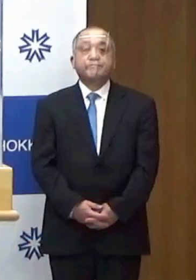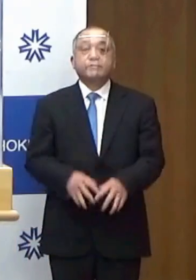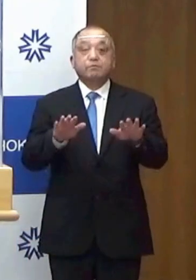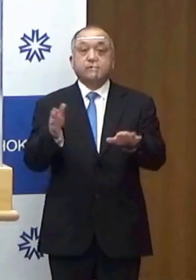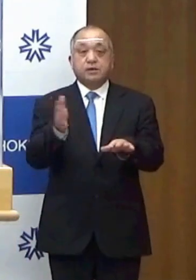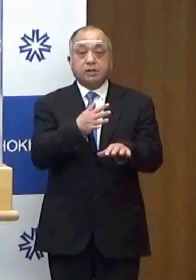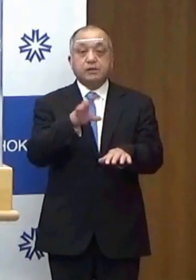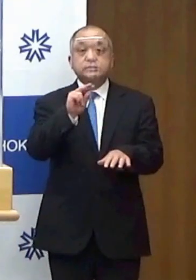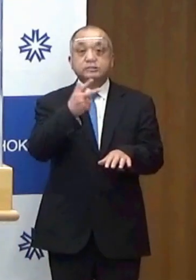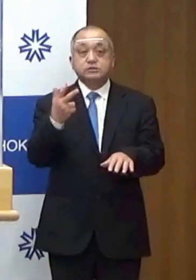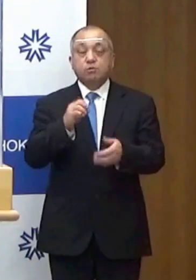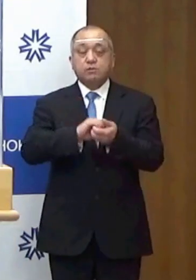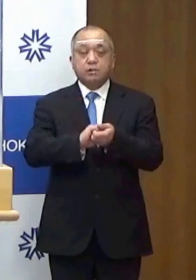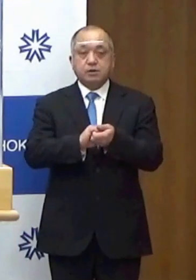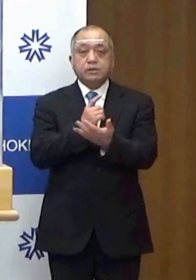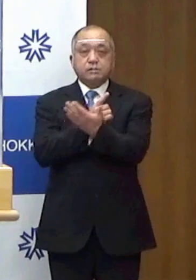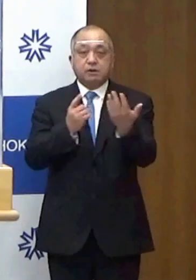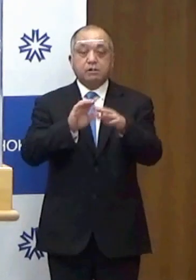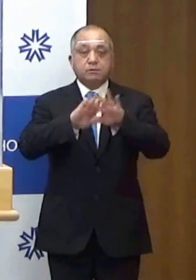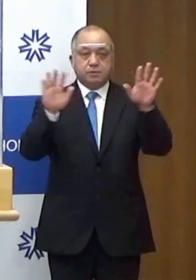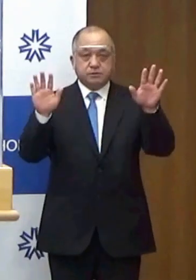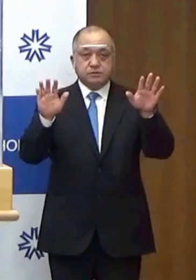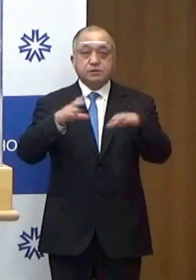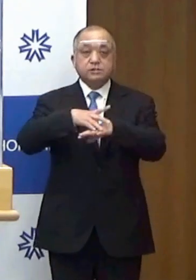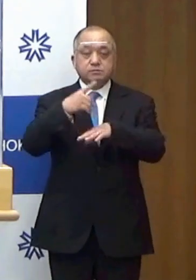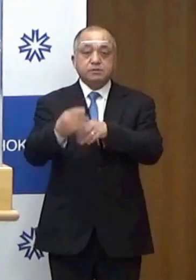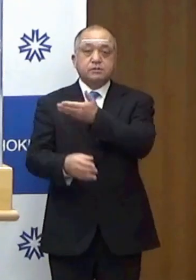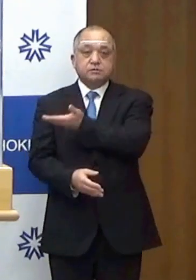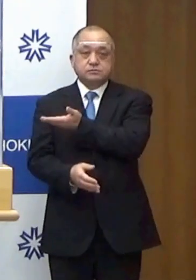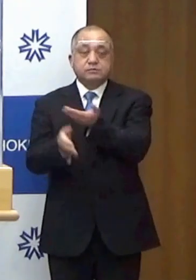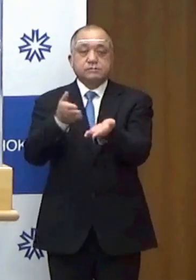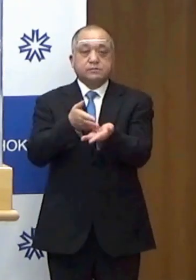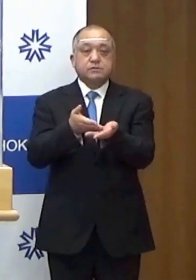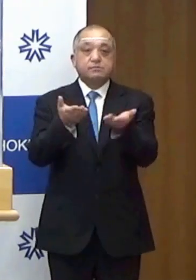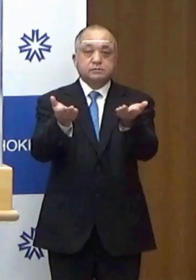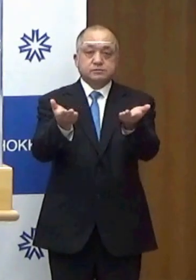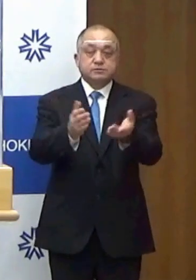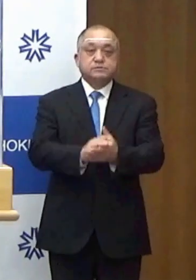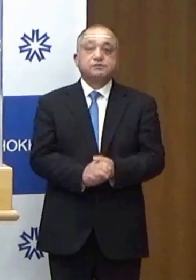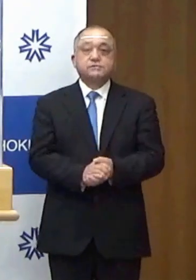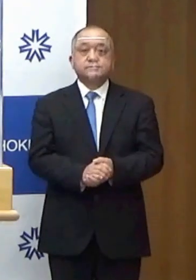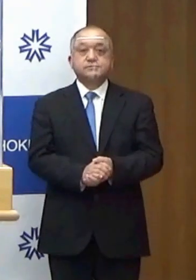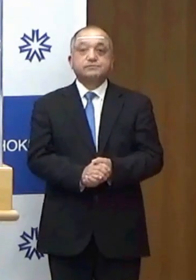それではただいまから知事の定例記者会見を開催いたします。はじめに知事からお話しさせていただきます。